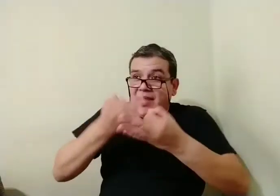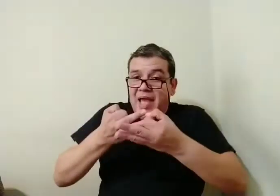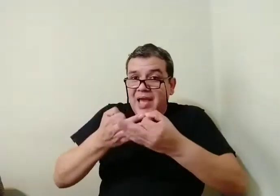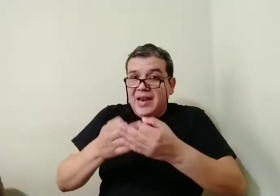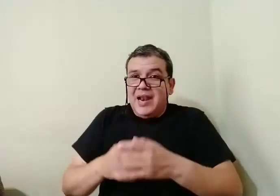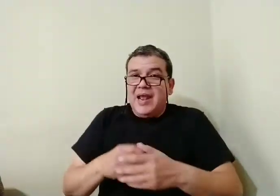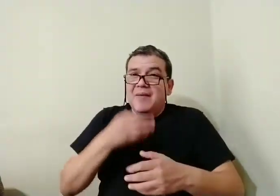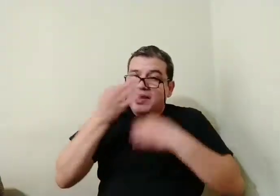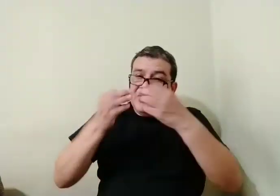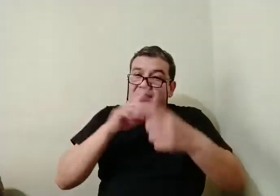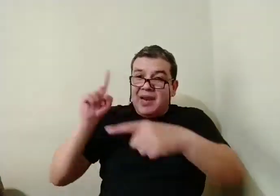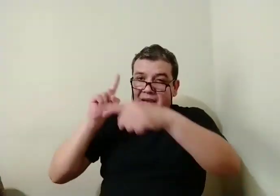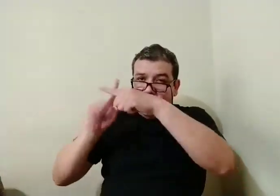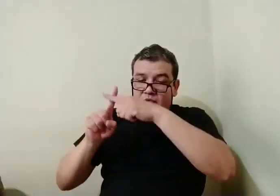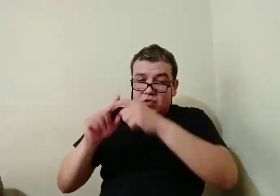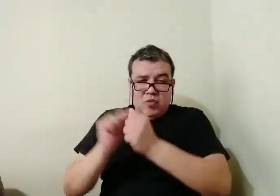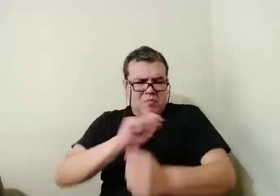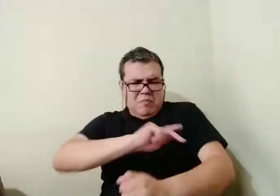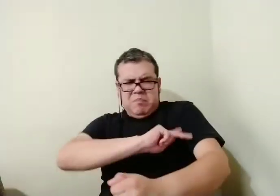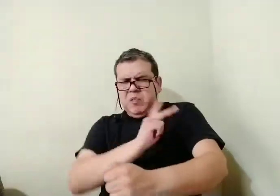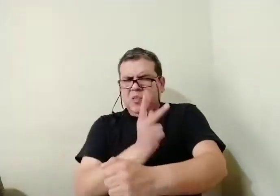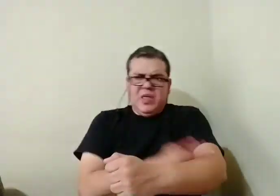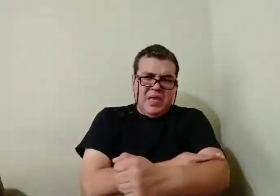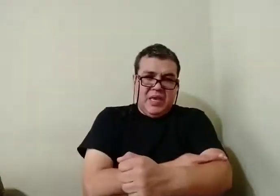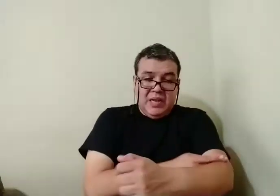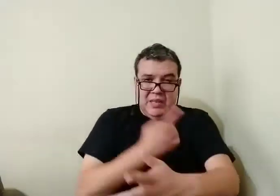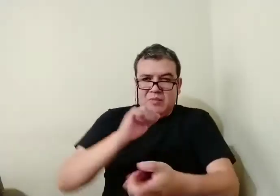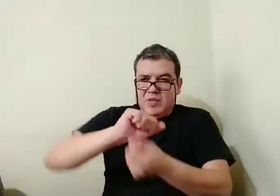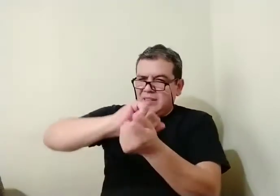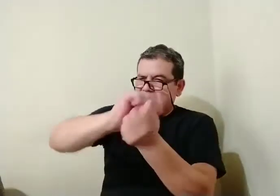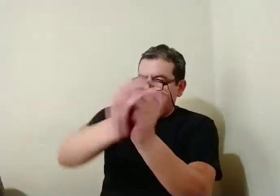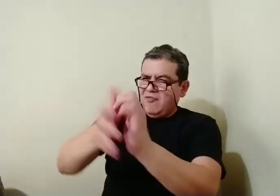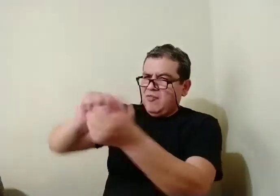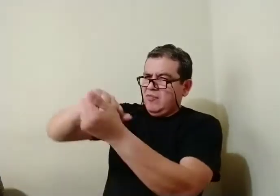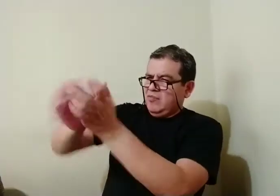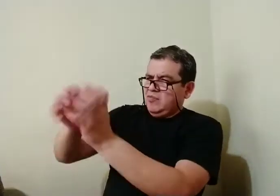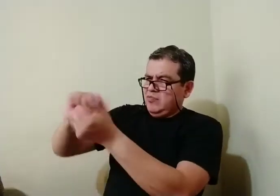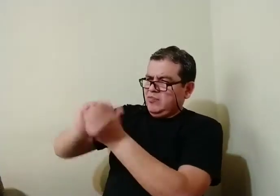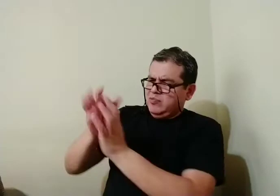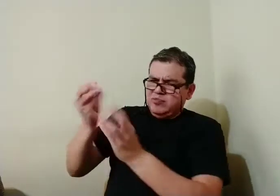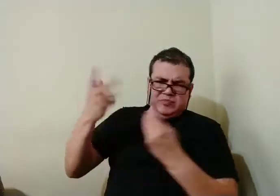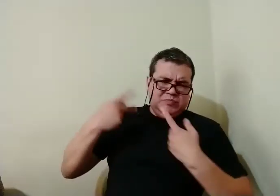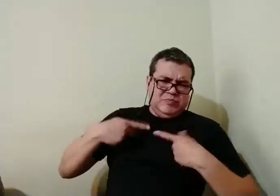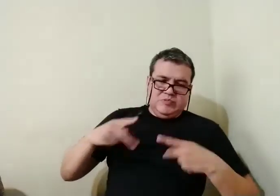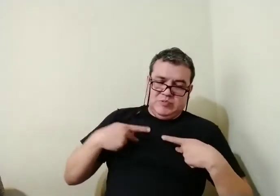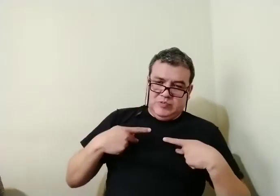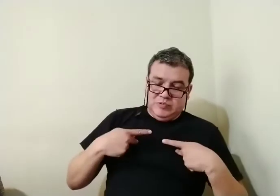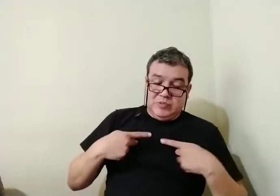Hechos 17:6 declara que estos primeros